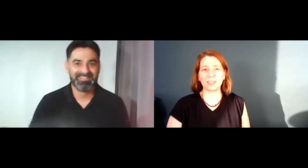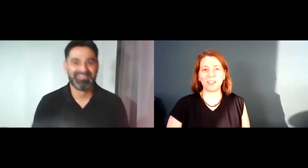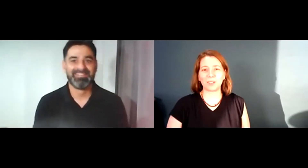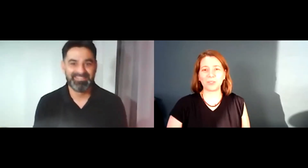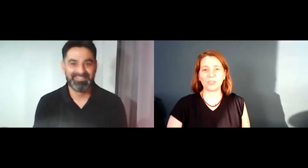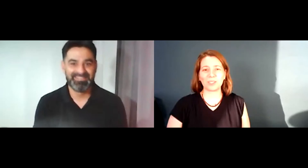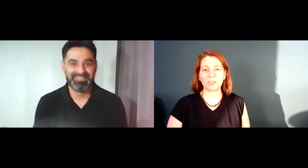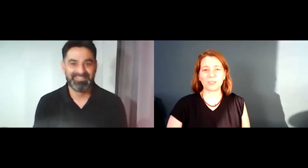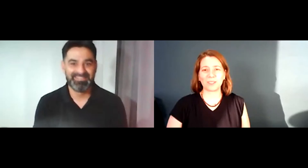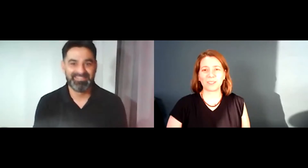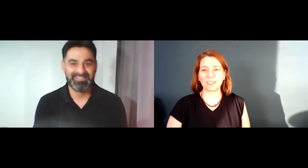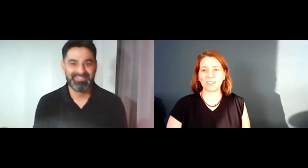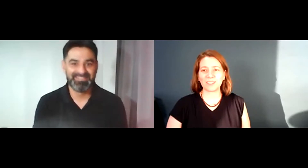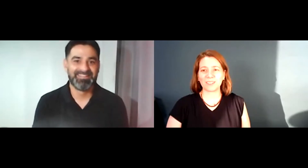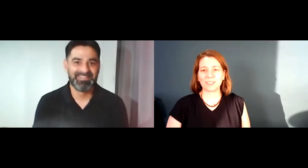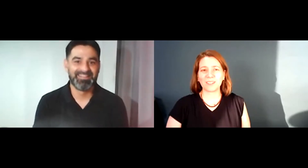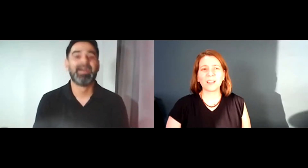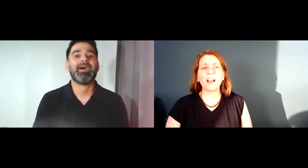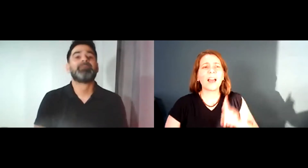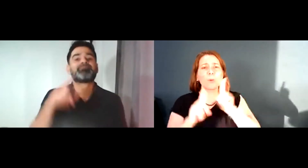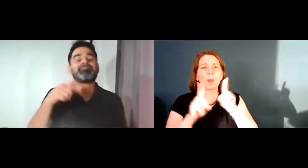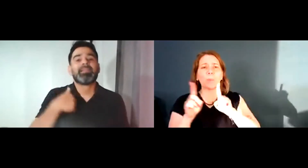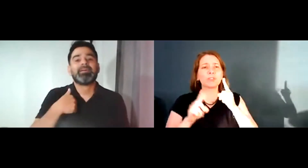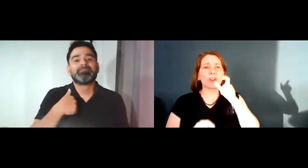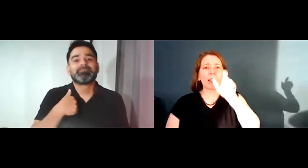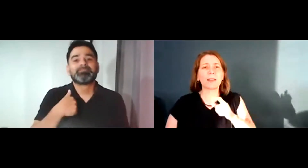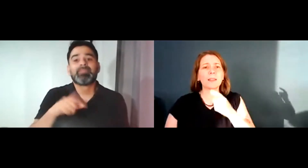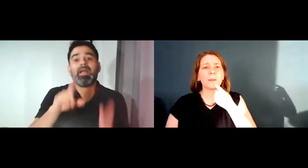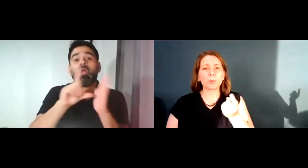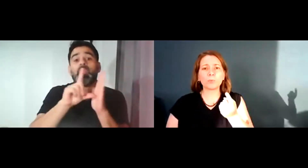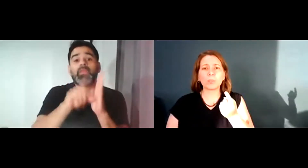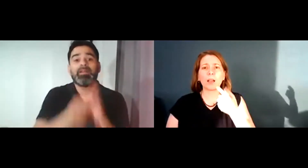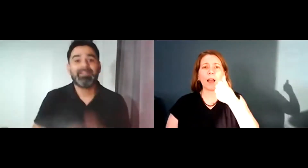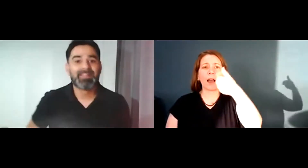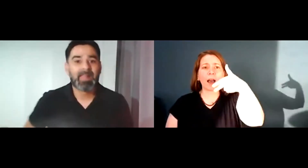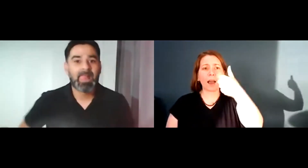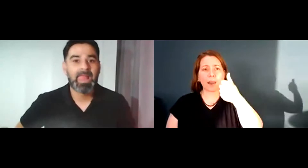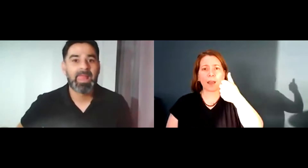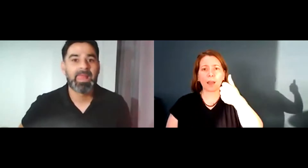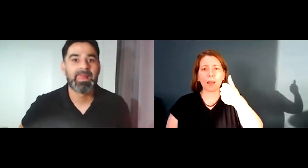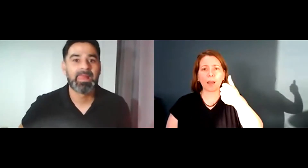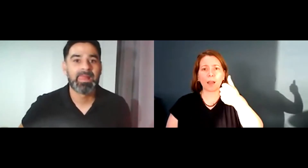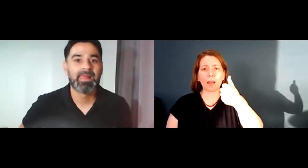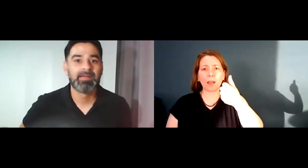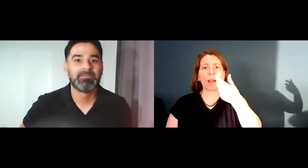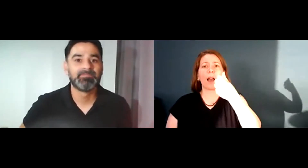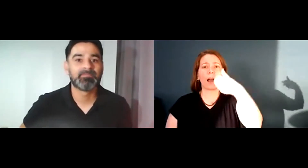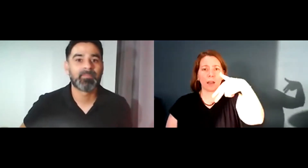extrañar todo eso. El año que viene, ¿están ustedes dos en segundo nivel?